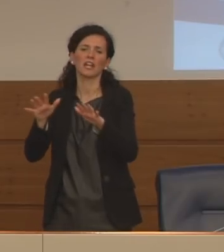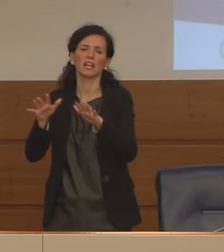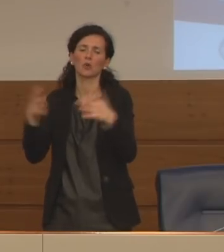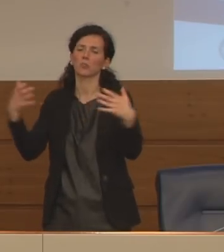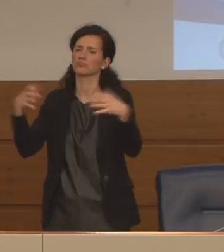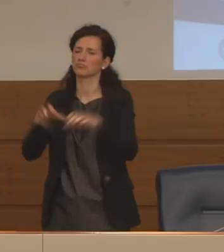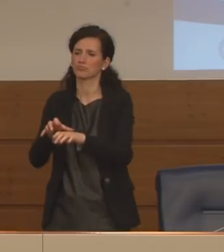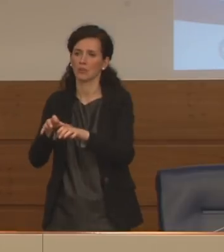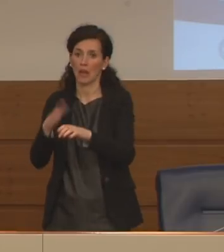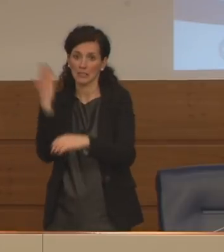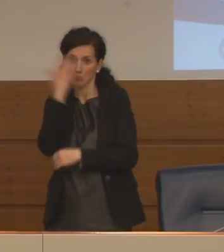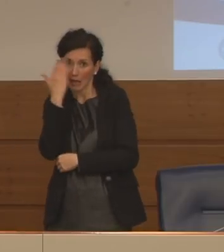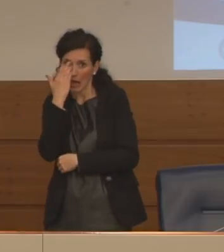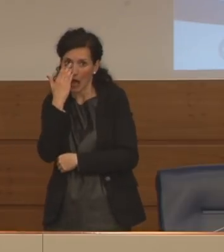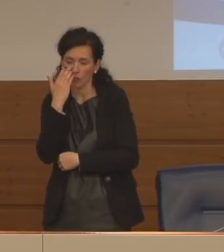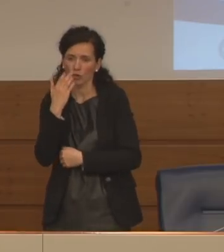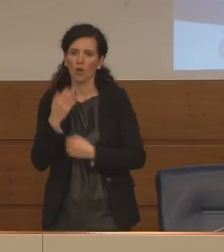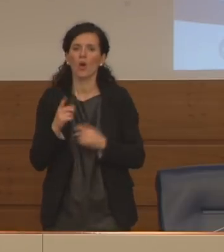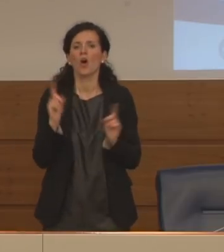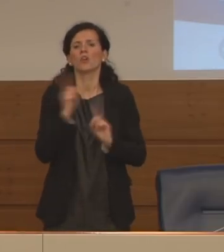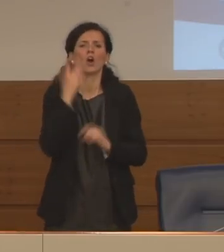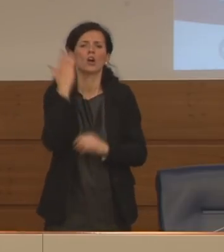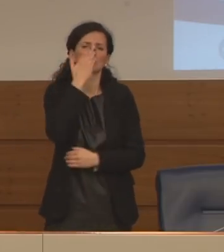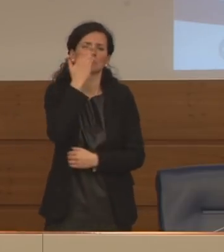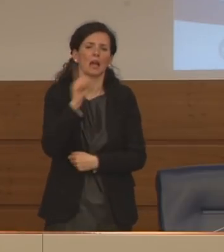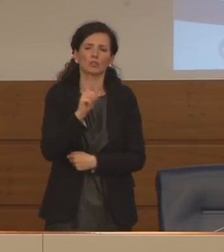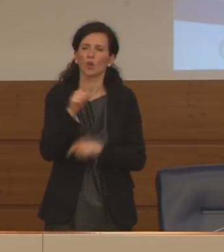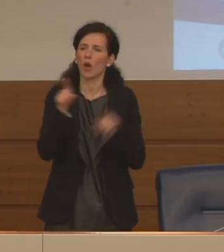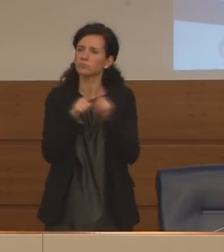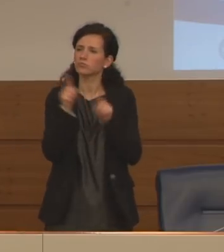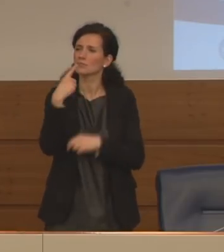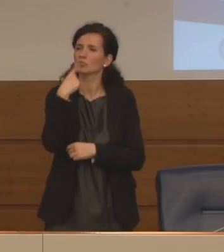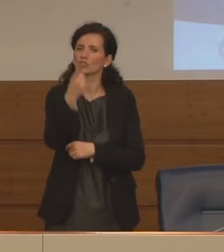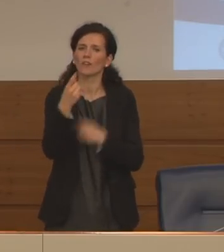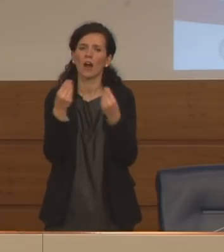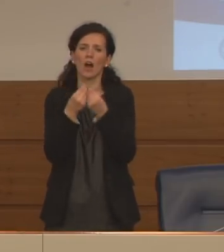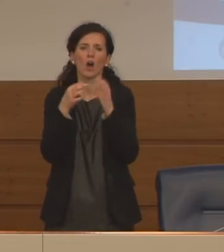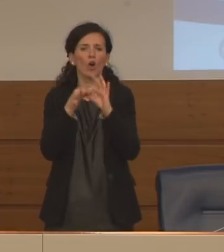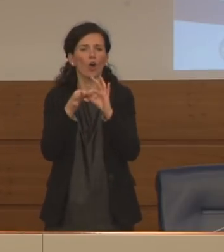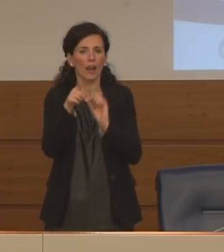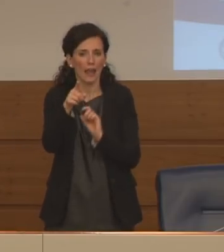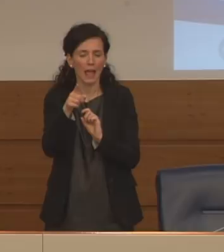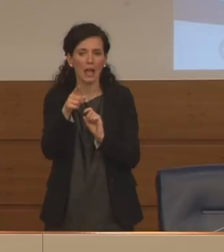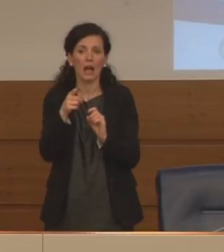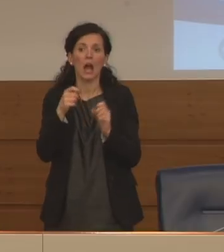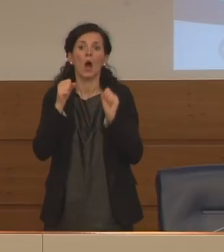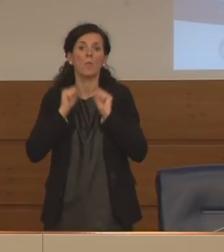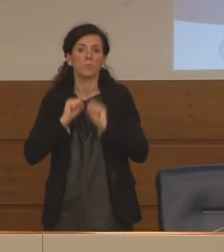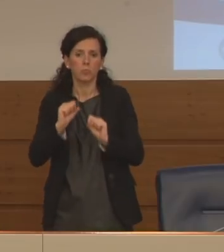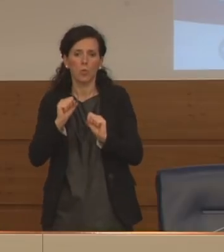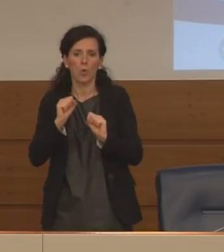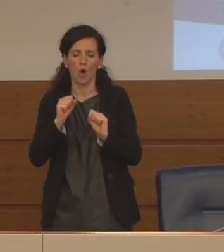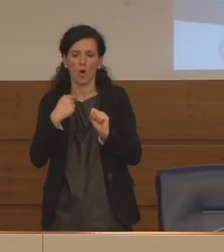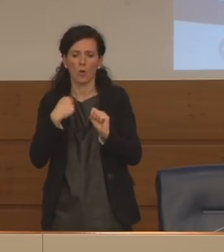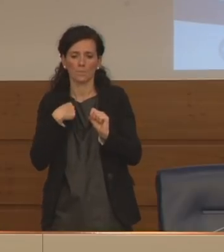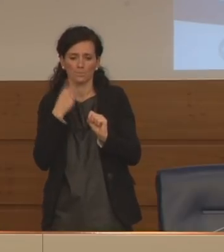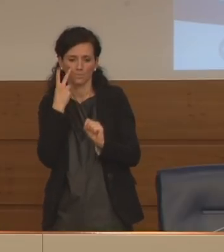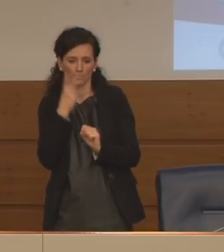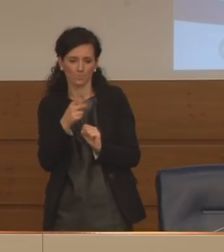non è che si è sbagliato e come quello che diceva la sua collega prima che ci possiamo averci degli sforamenti